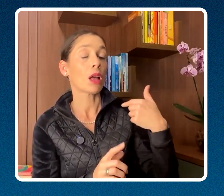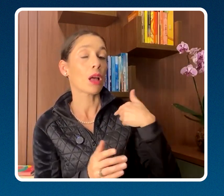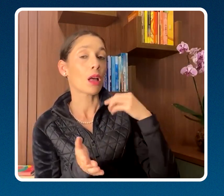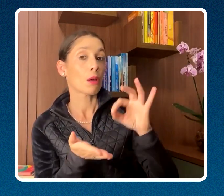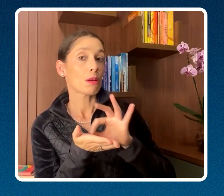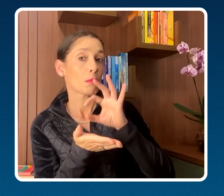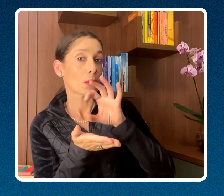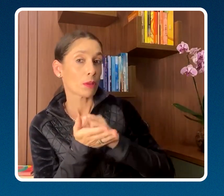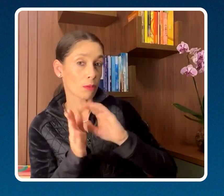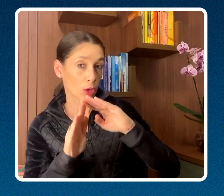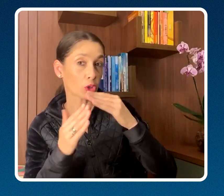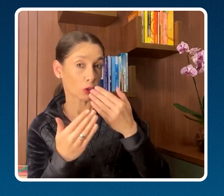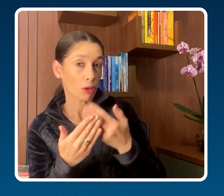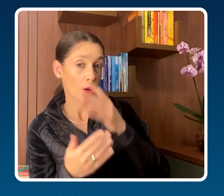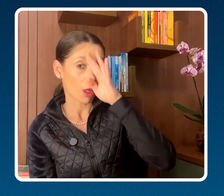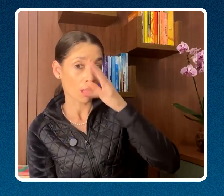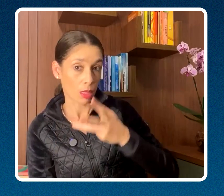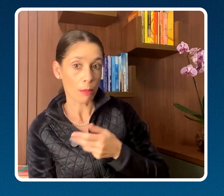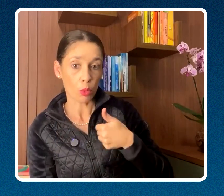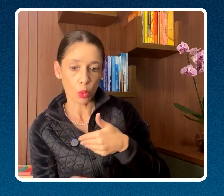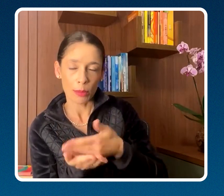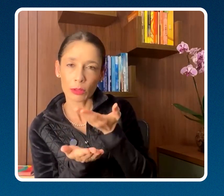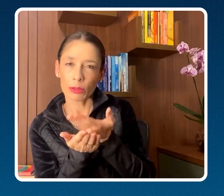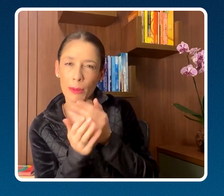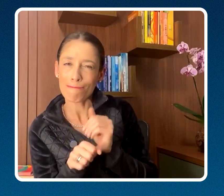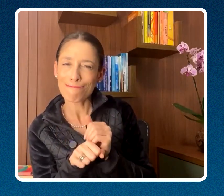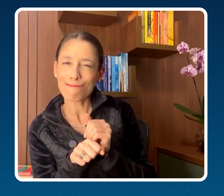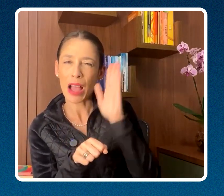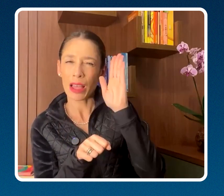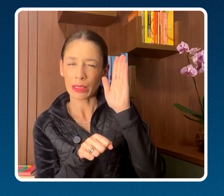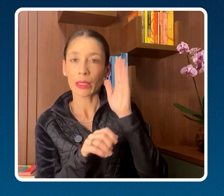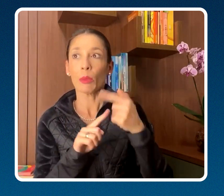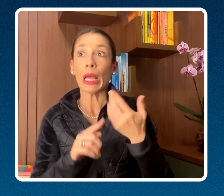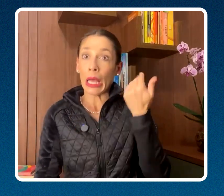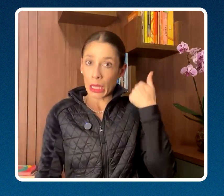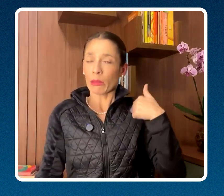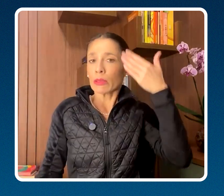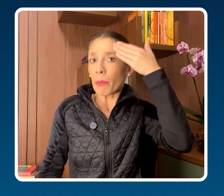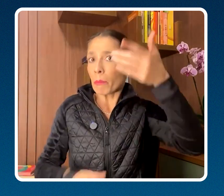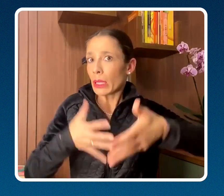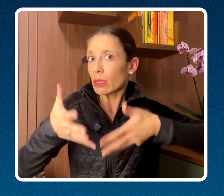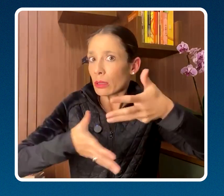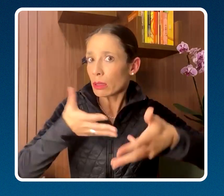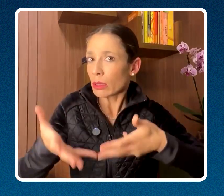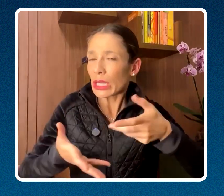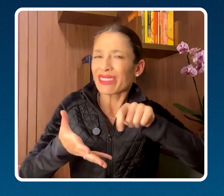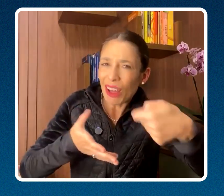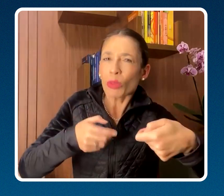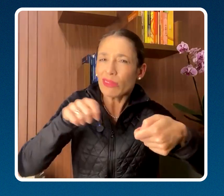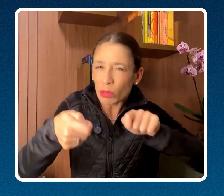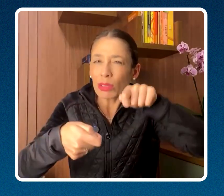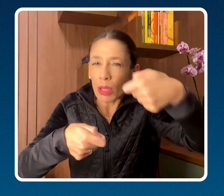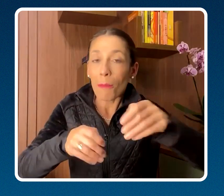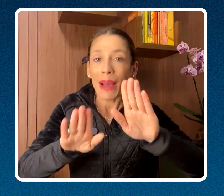estudar mais, a conhecer mais sinais, porque antes eu sabia muito sinal, mas me faltava a